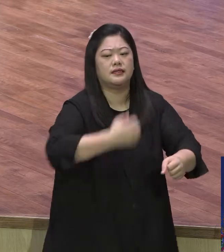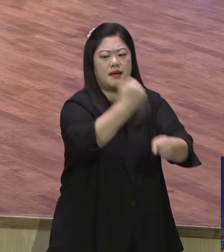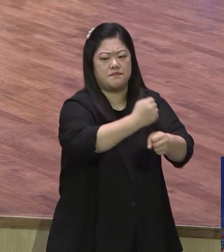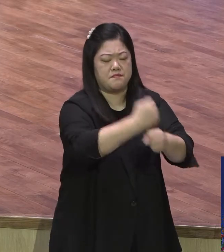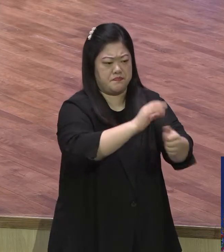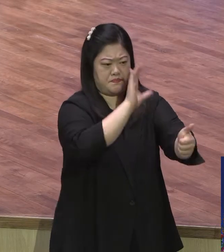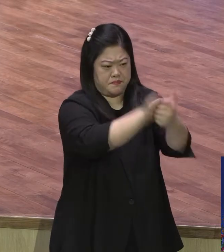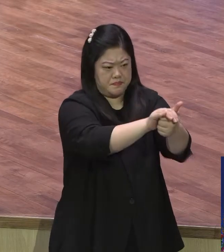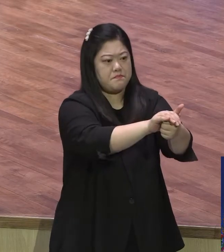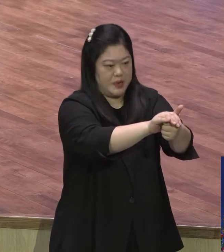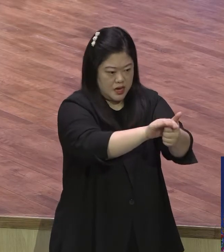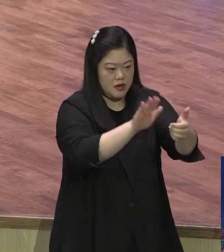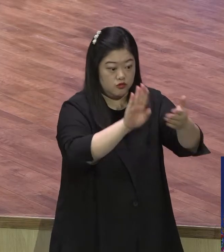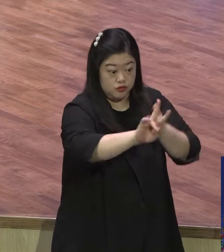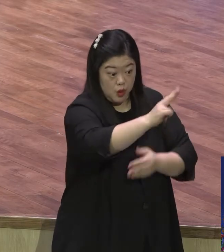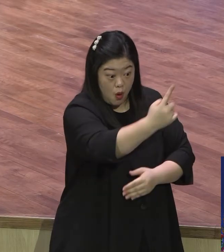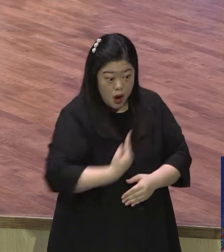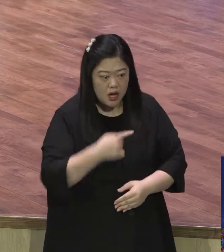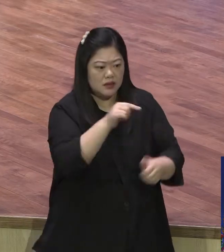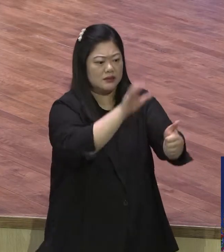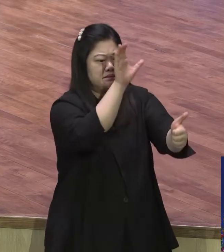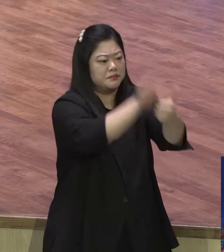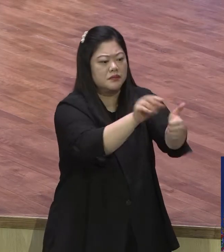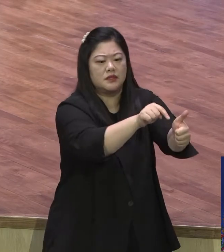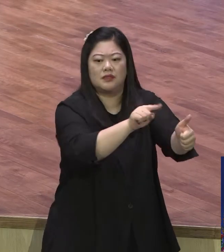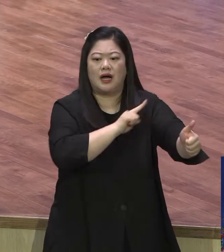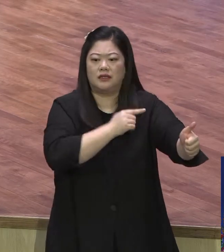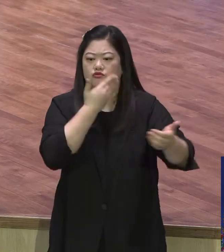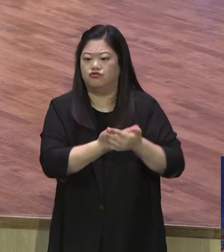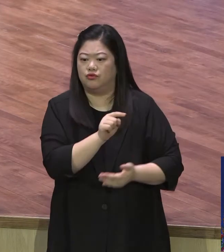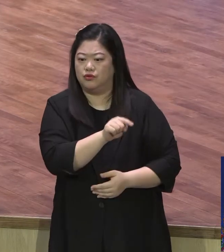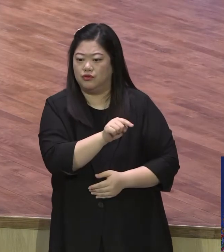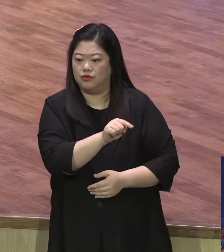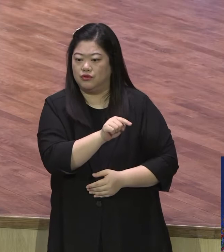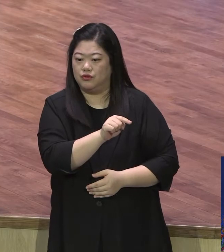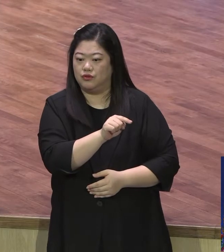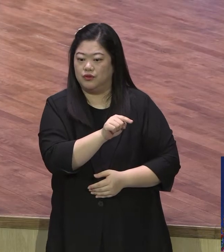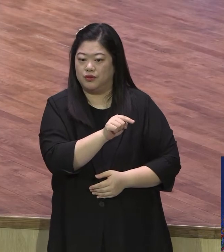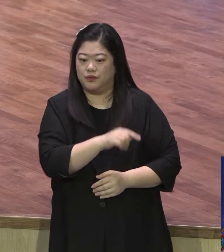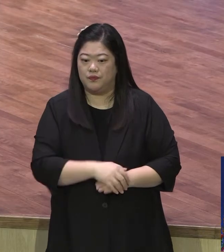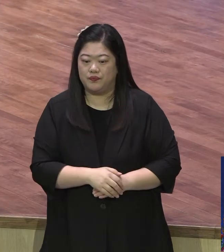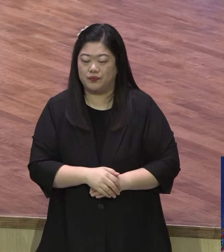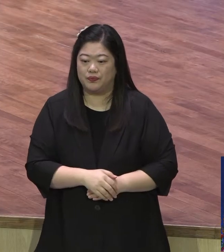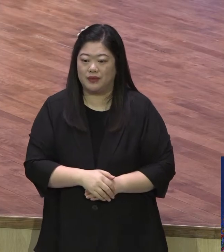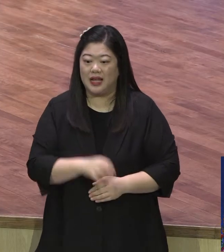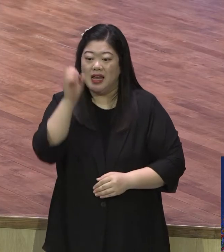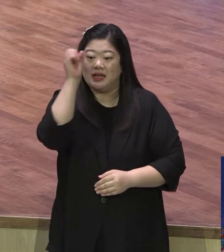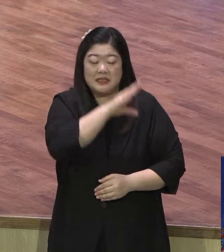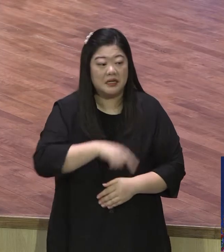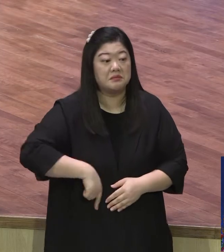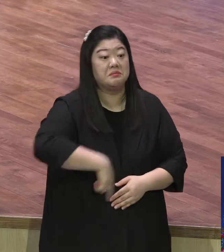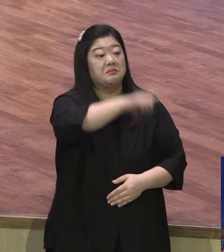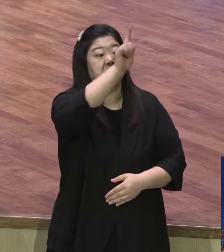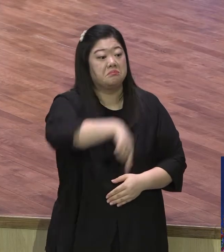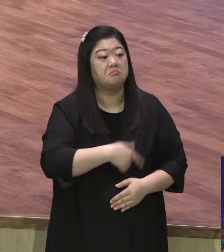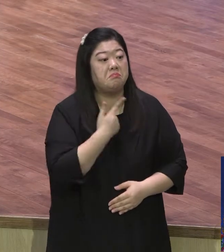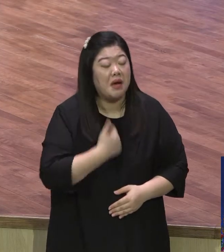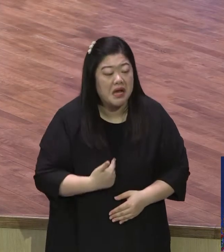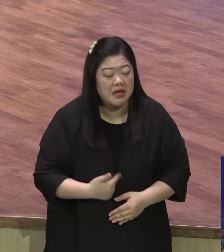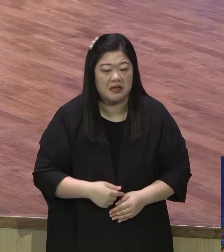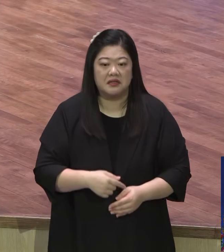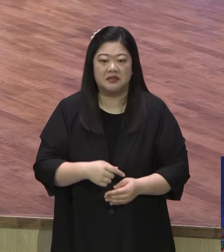제자를 세우는 제자를 세우는 것이 다락방이에요 제자 없이 그냥 돌아다니는 그건 날파리 그건 완전히